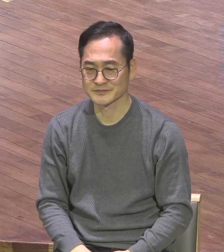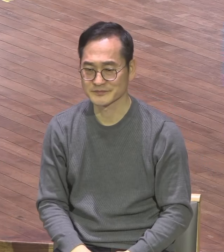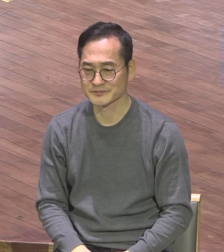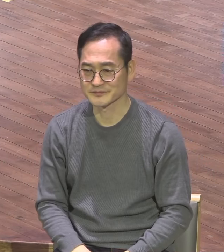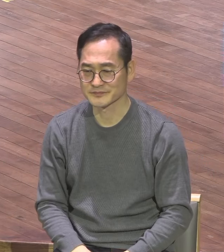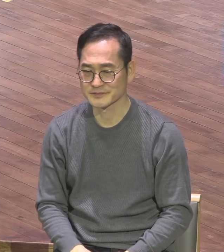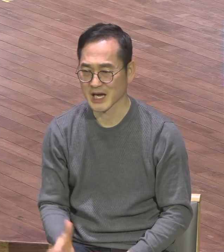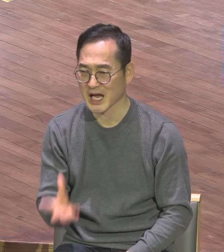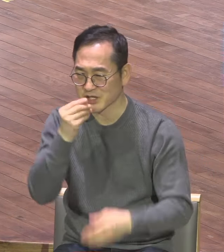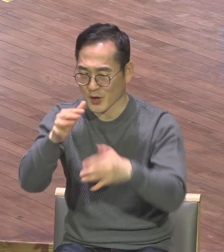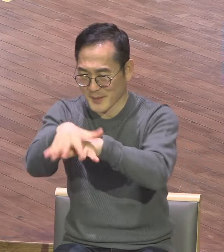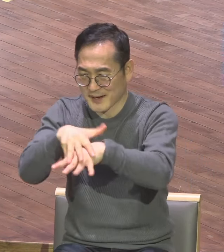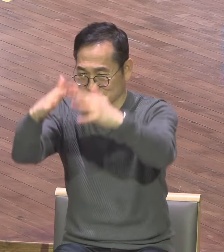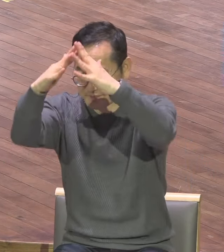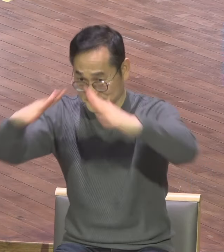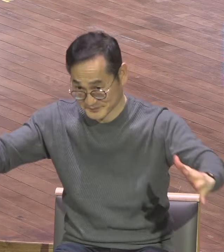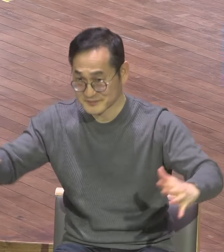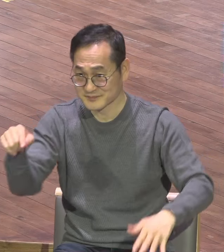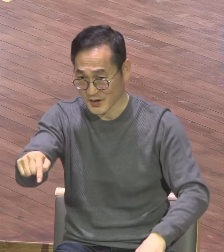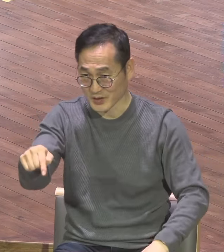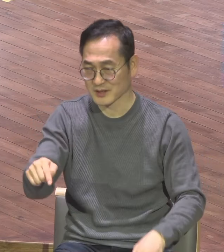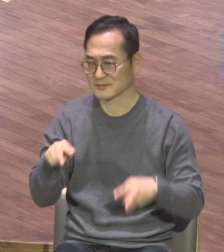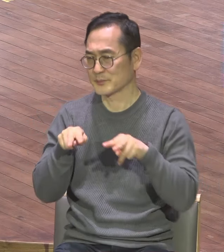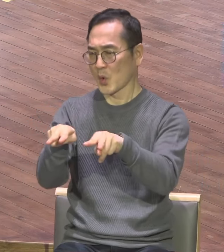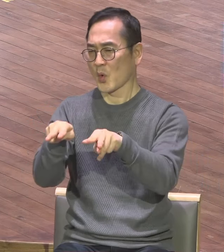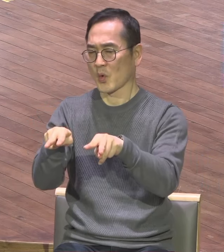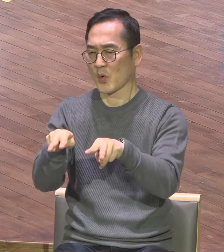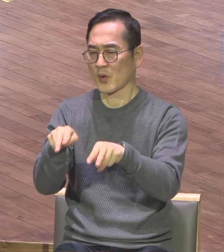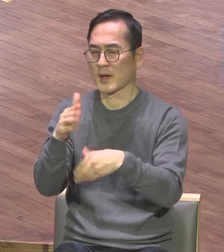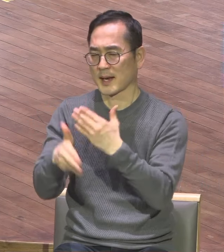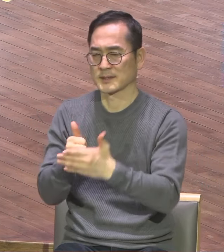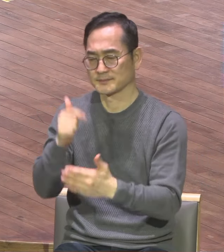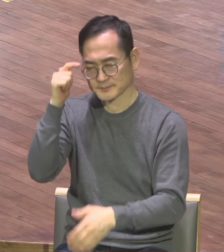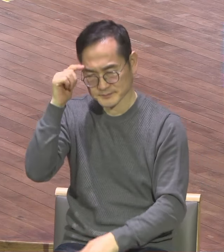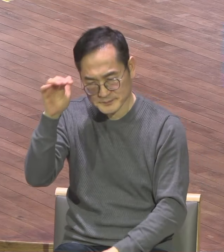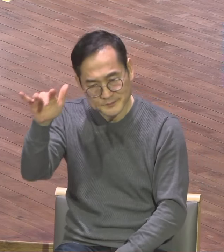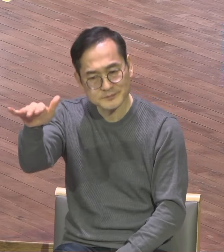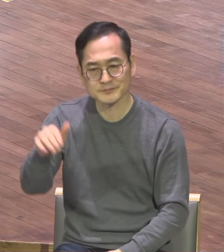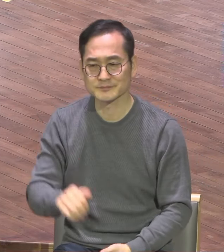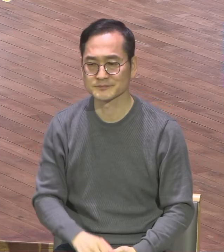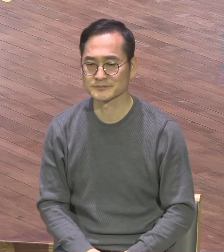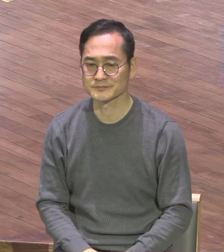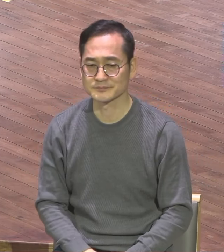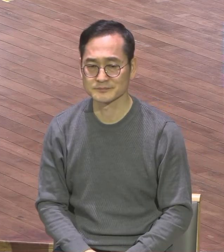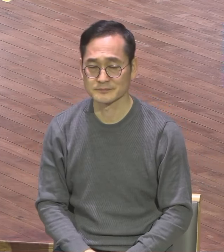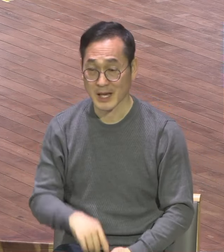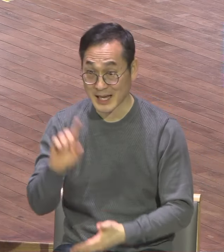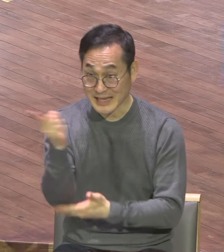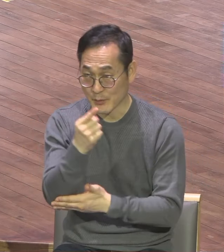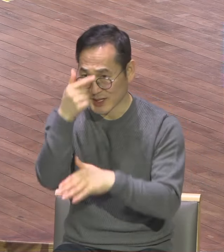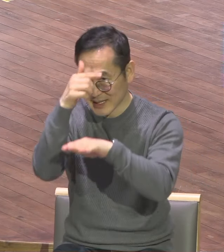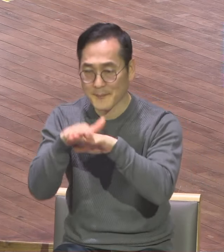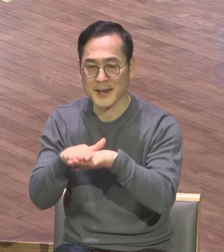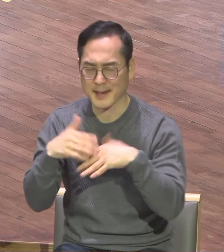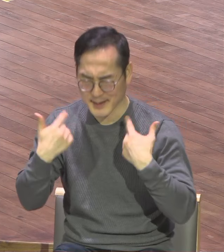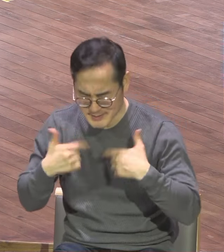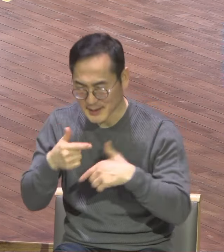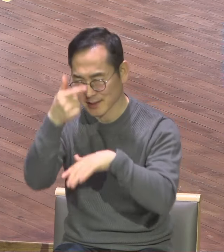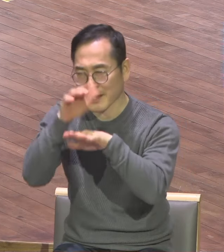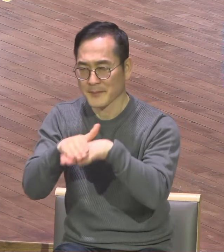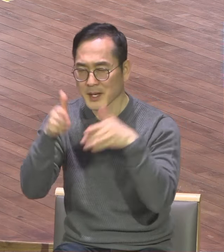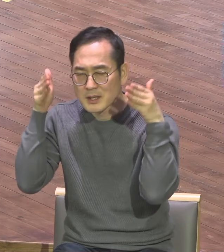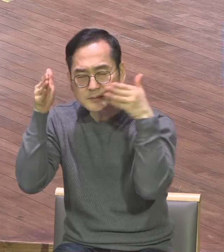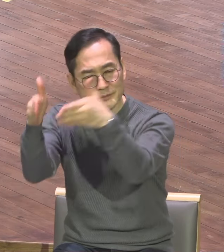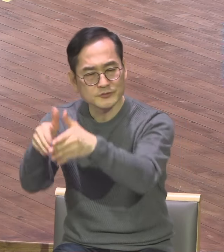그래서 성전을 사모하는 중요한 것은요, 다윗의 삶이 무슨 말입니까? 예배자의 삶이었어요. 삶 자체가